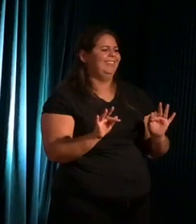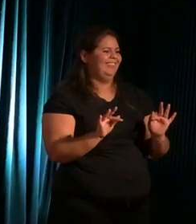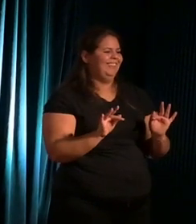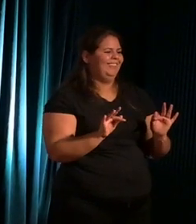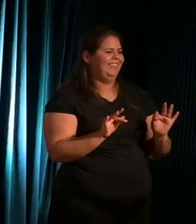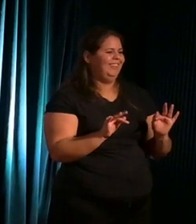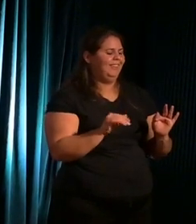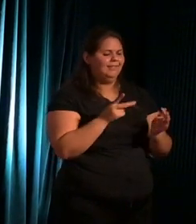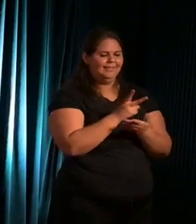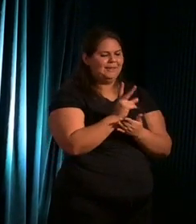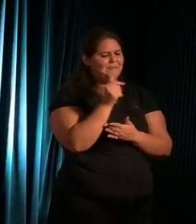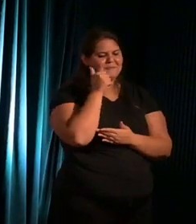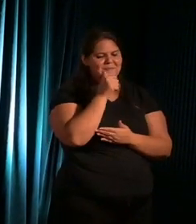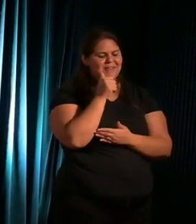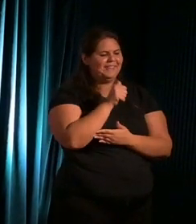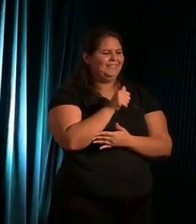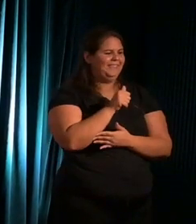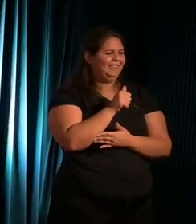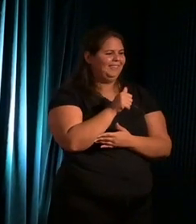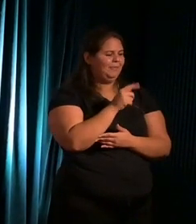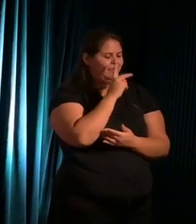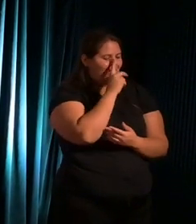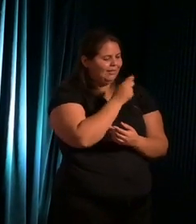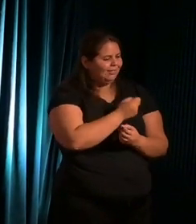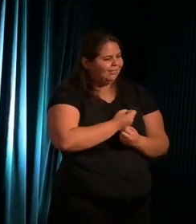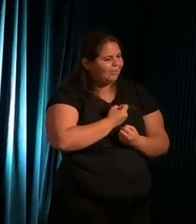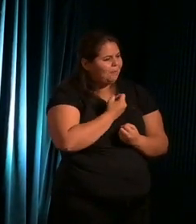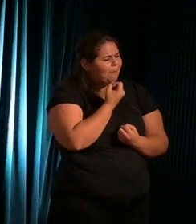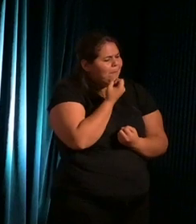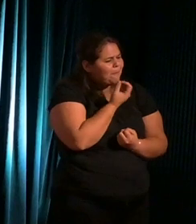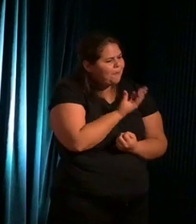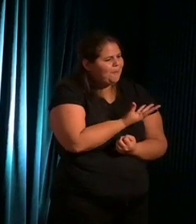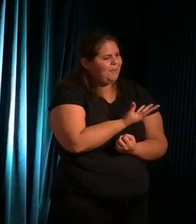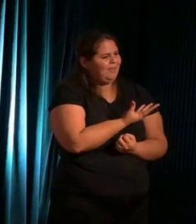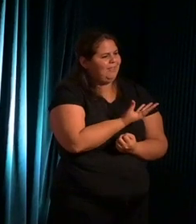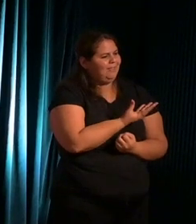Sempre as mulheres, né? Tão generosas, tão